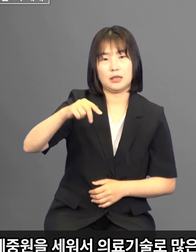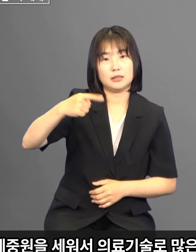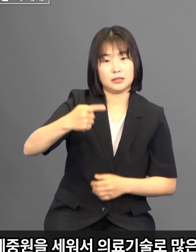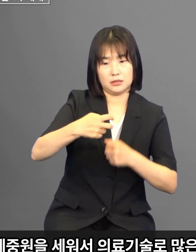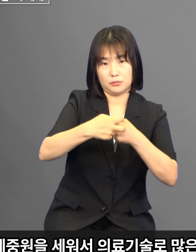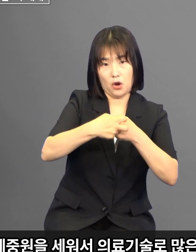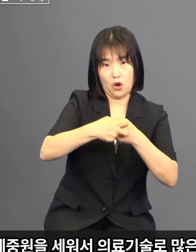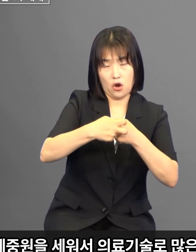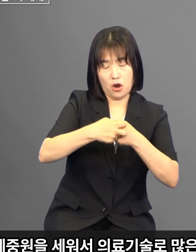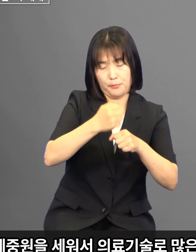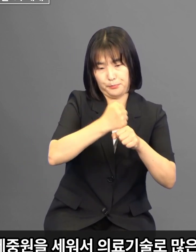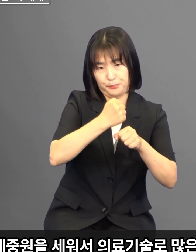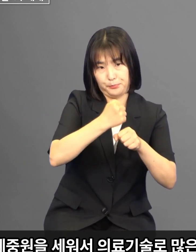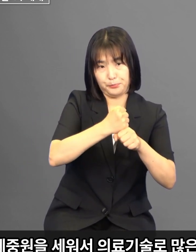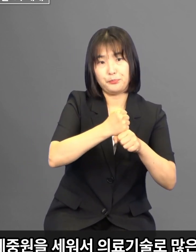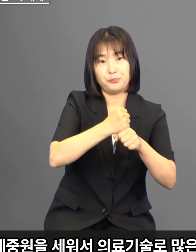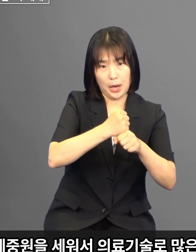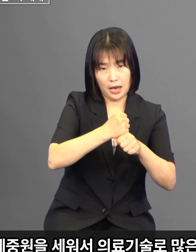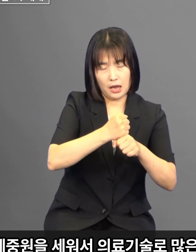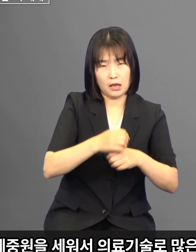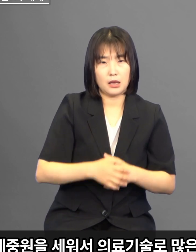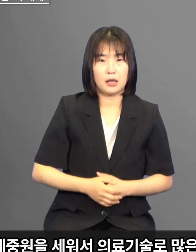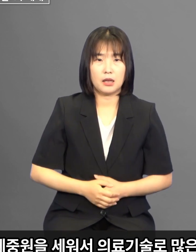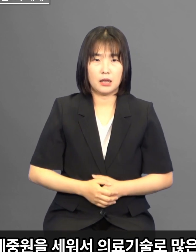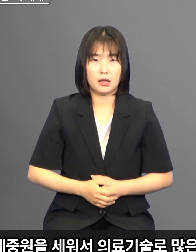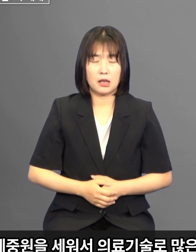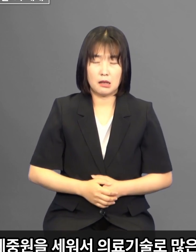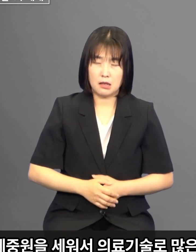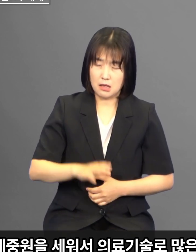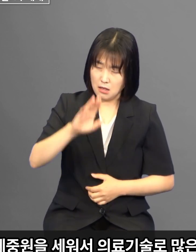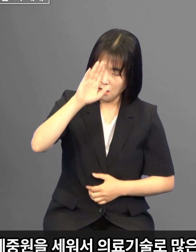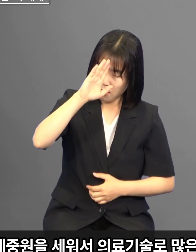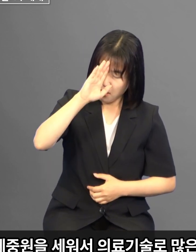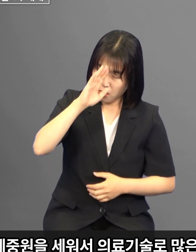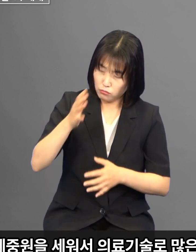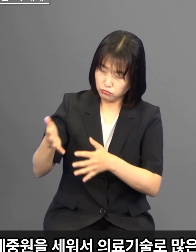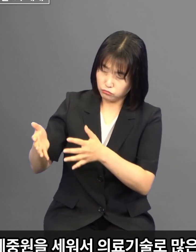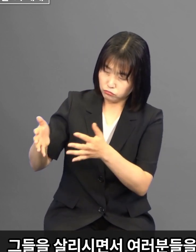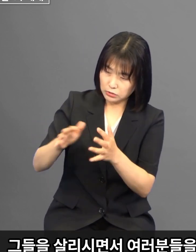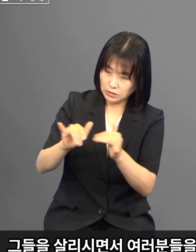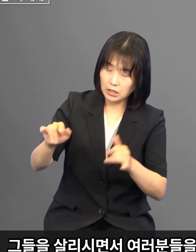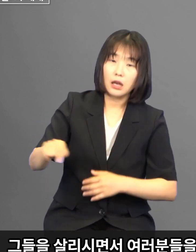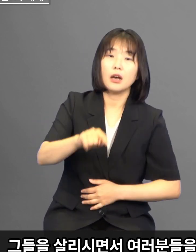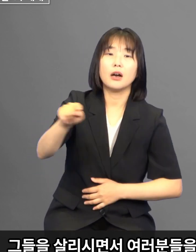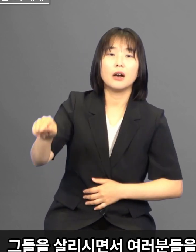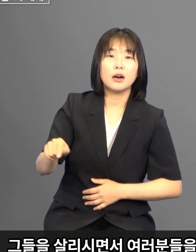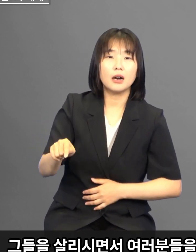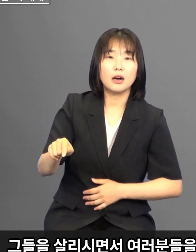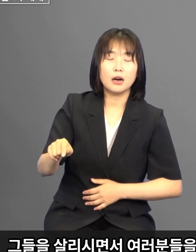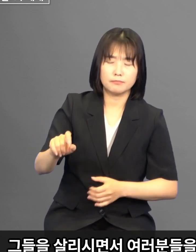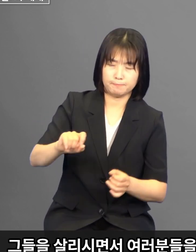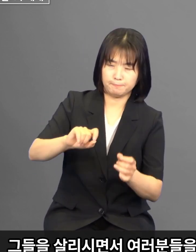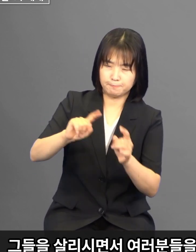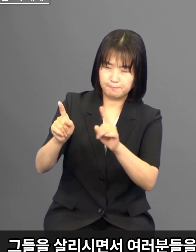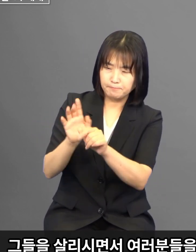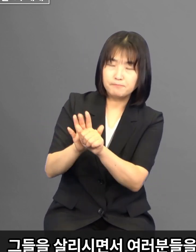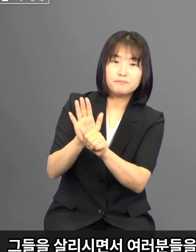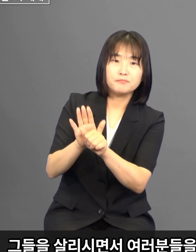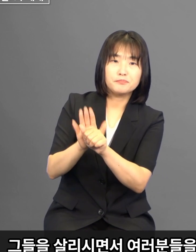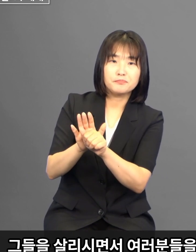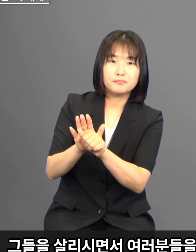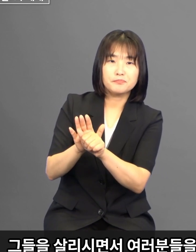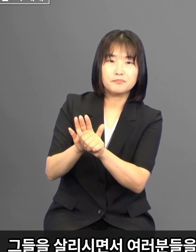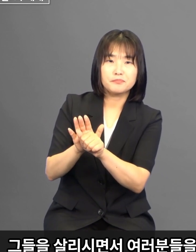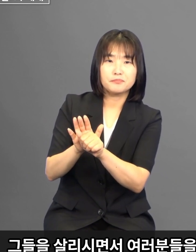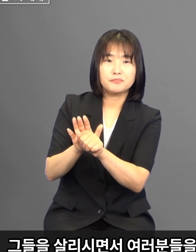의료 기술로 많은 고통받고 또한 질병으로 죽어가는 이들에게 그들을 살리시면서 여러분들을